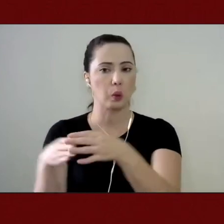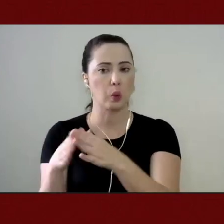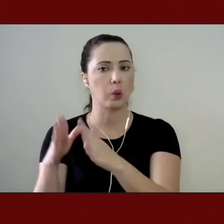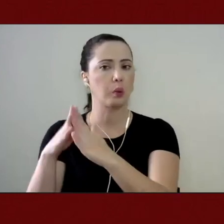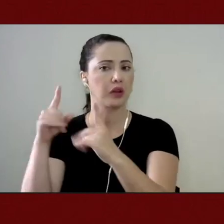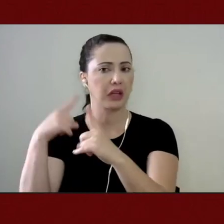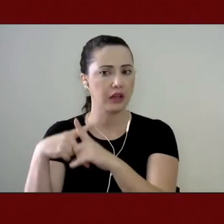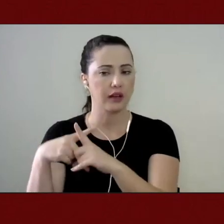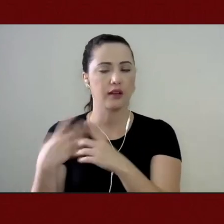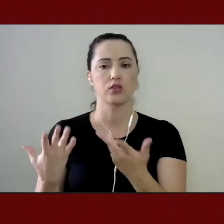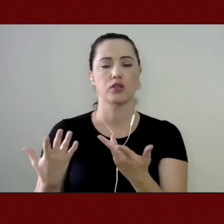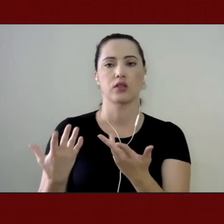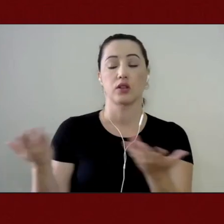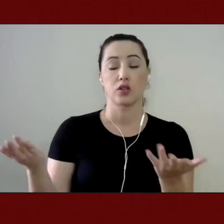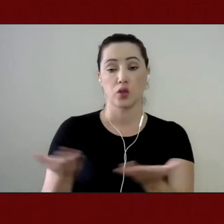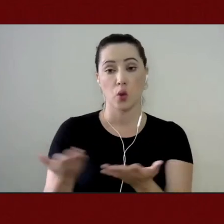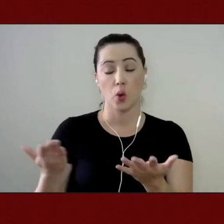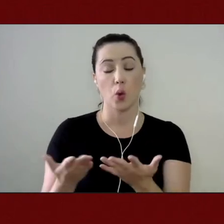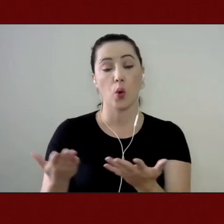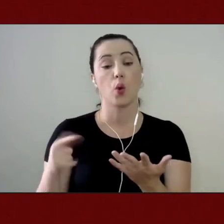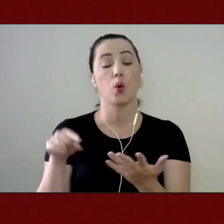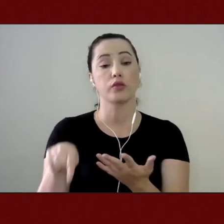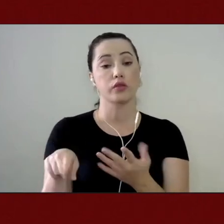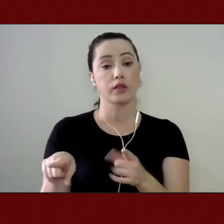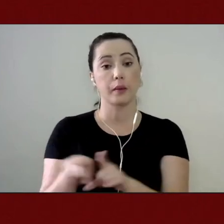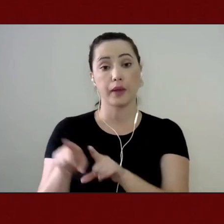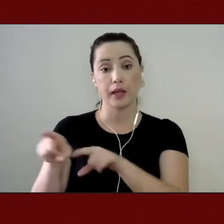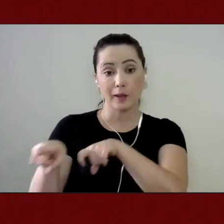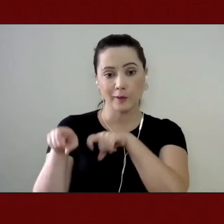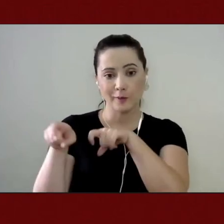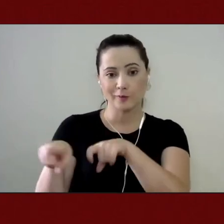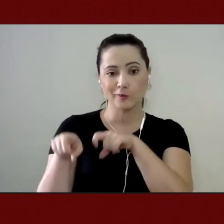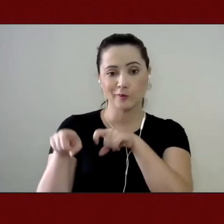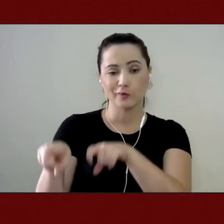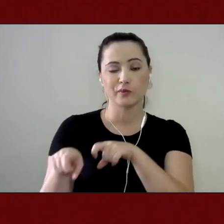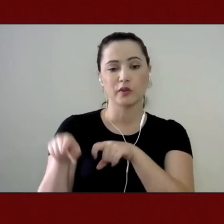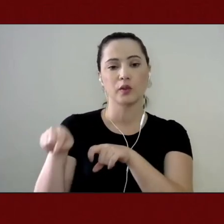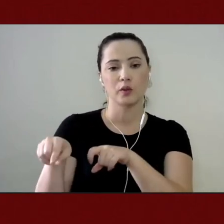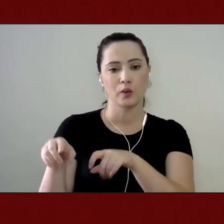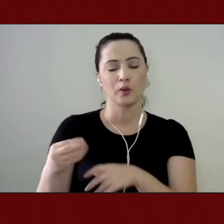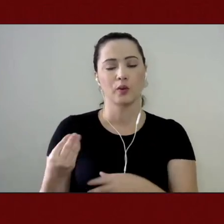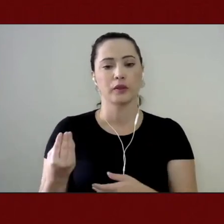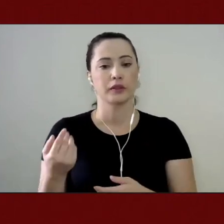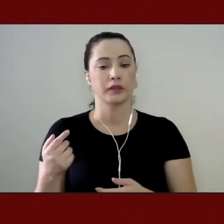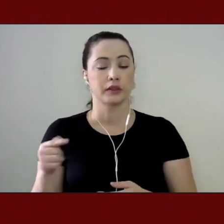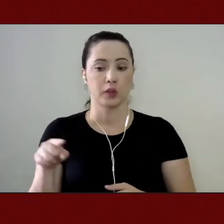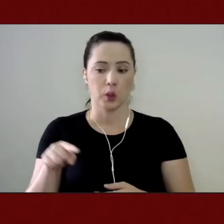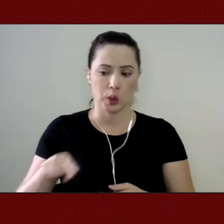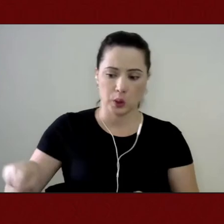movimentos rurais agora combativos também nas zonas mais marginalizadas.